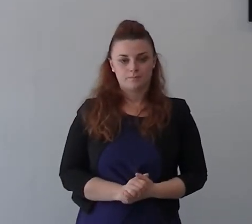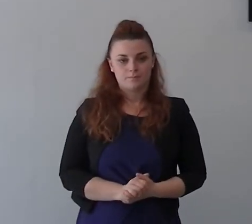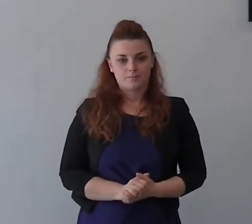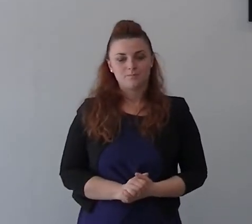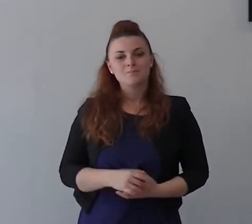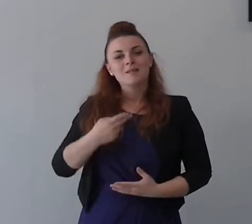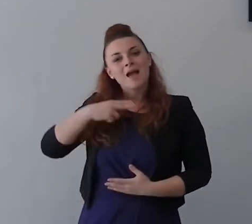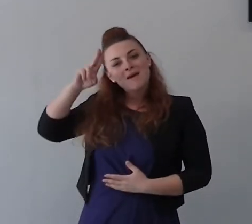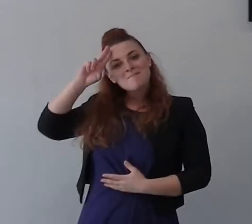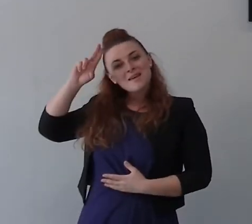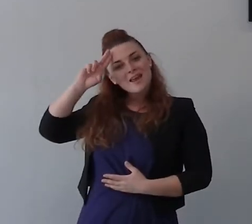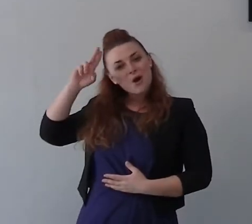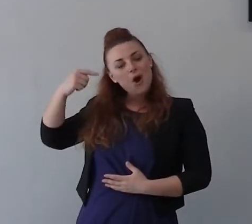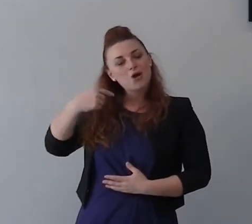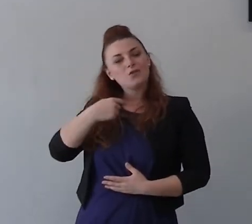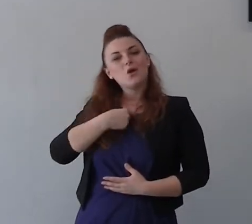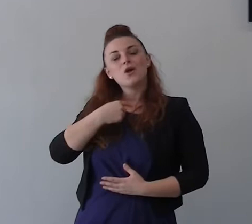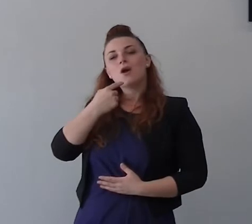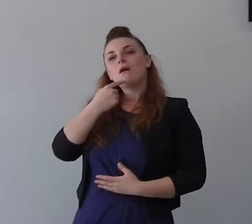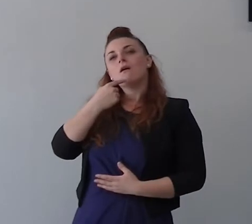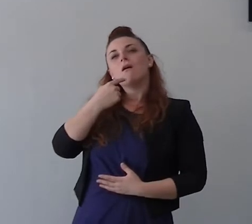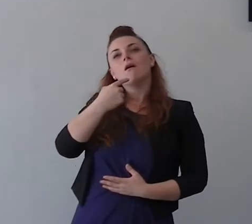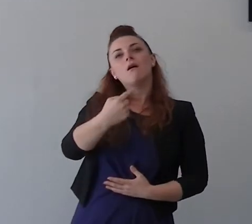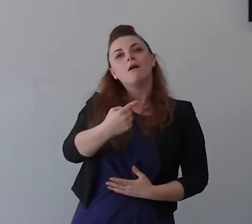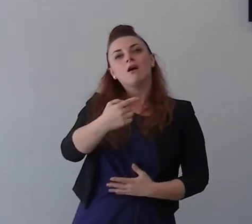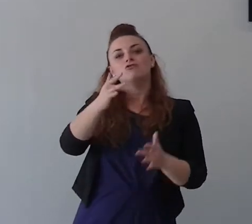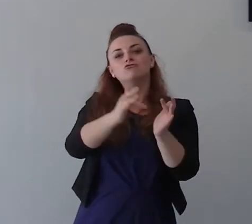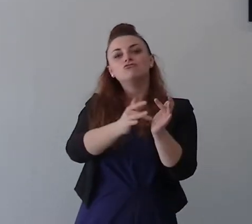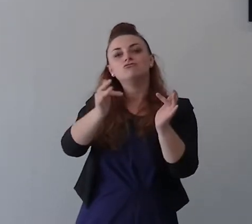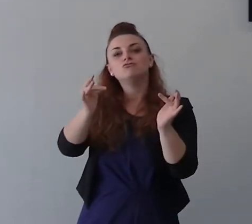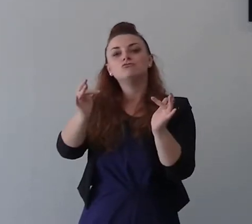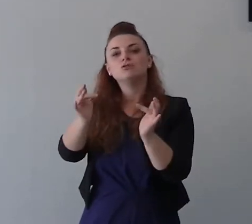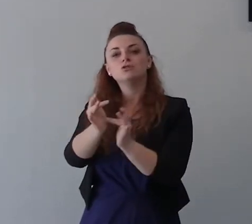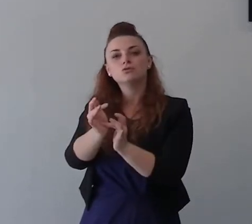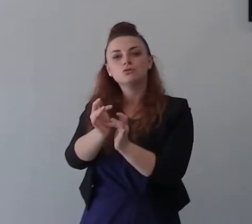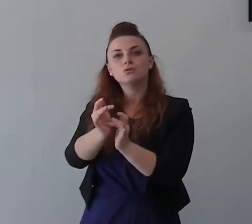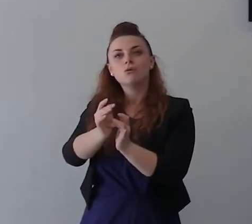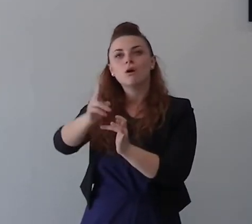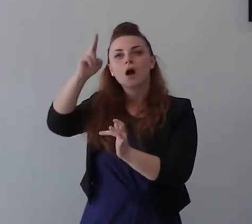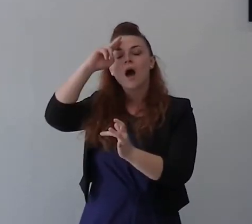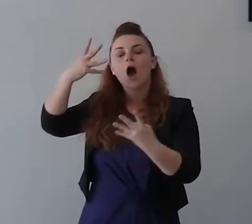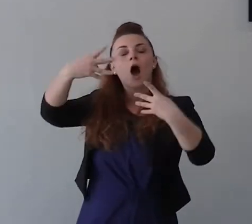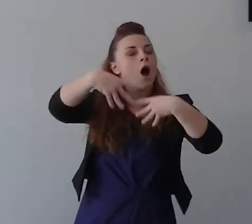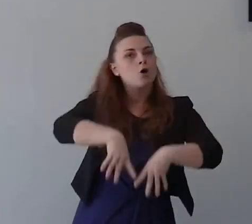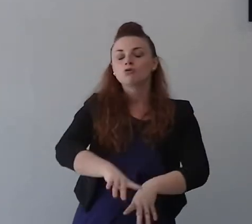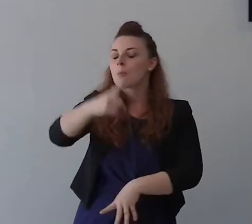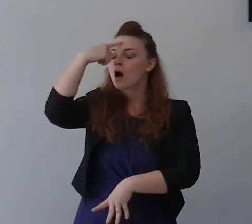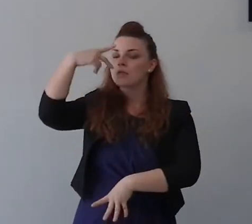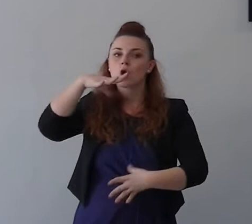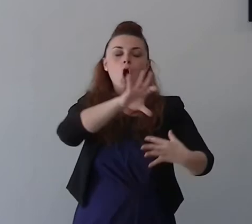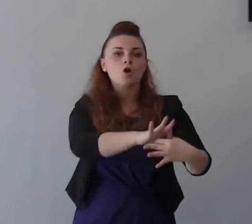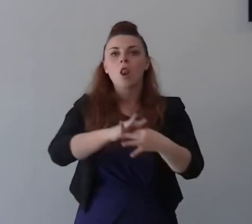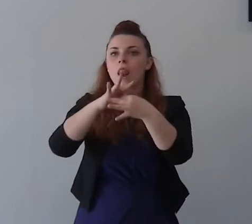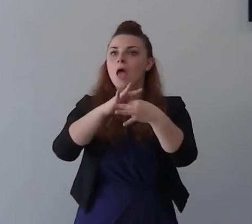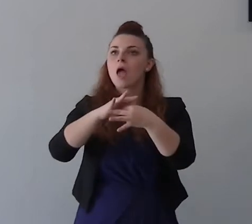Mi ricordo quando pronuncio il nome Gesù, che il Re dei Re, il Signore dei